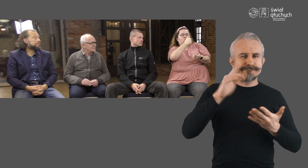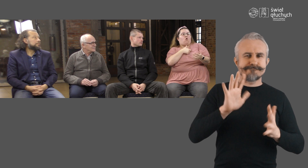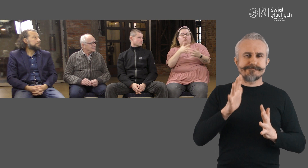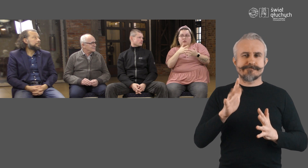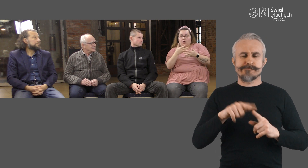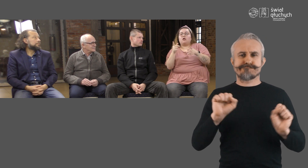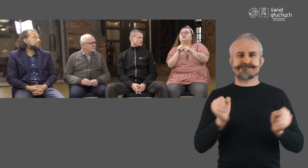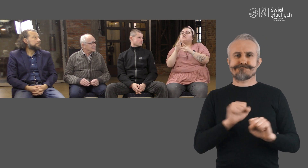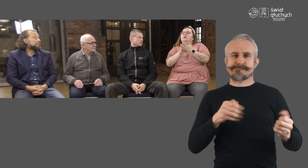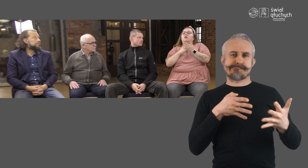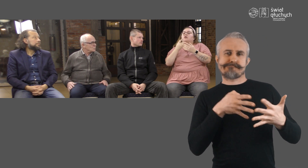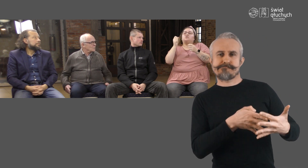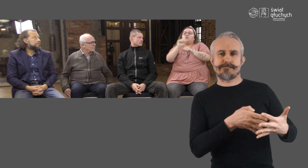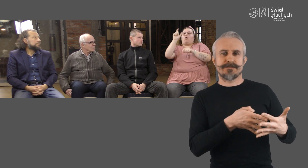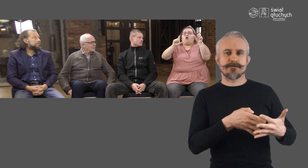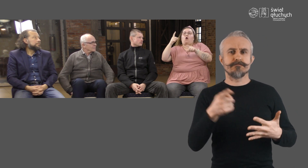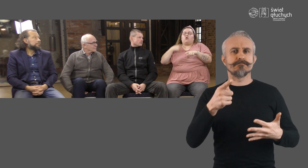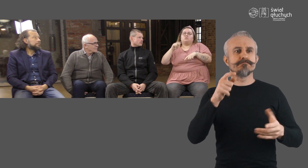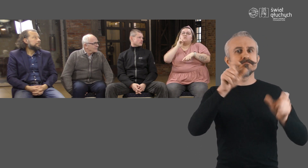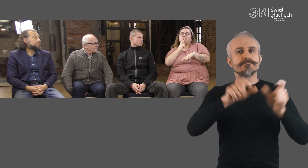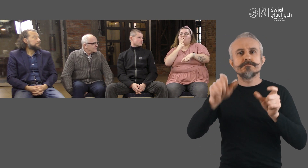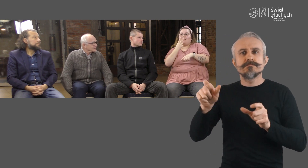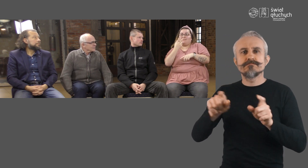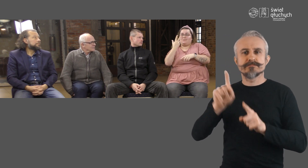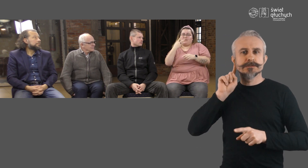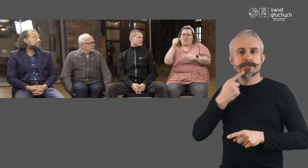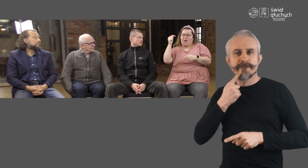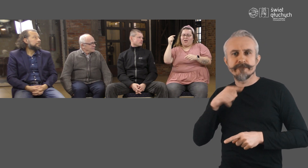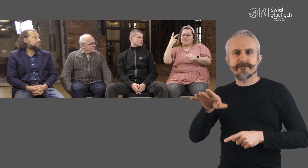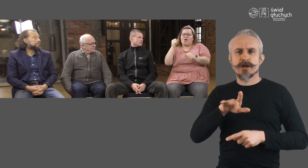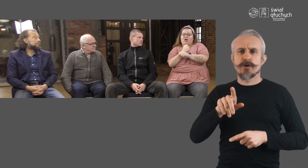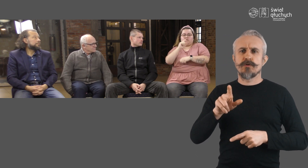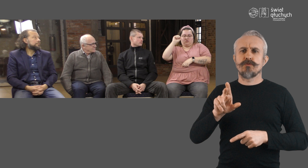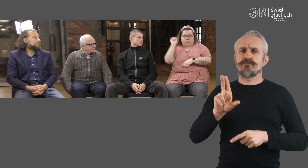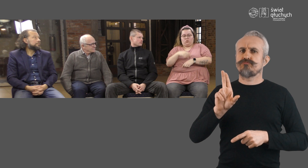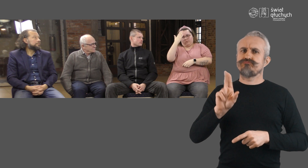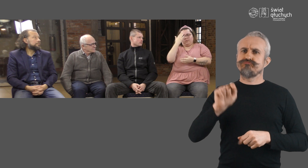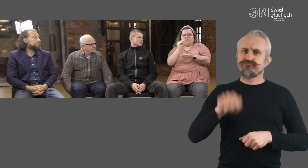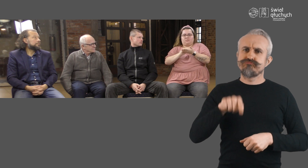przetłumaczyć. Ja na przykład, znaczy, to jest trudna sytuacja, ja nie mogę tego ocenić. Głusi